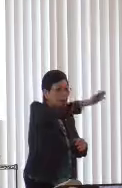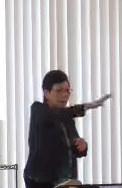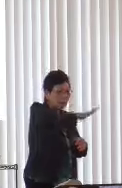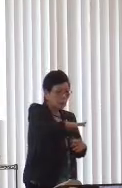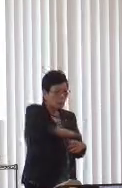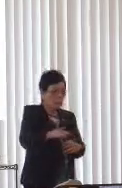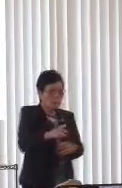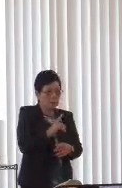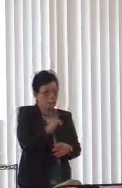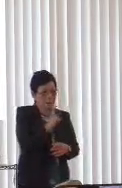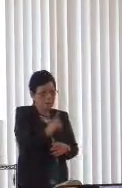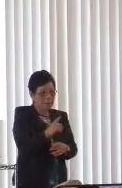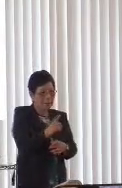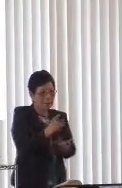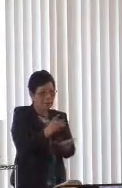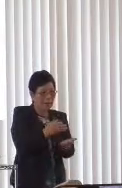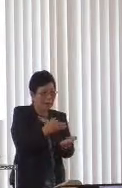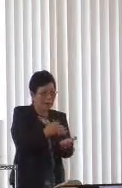い訳の油を満たして、